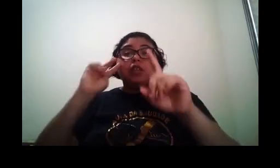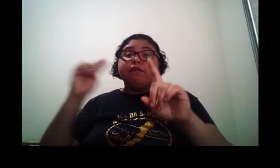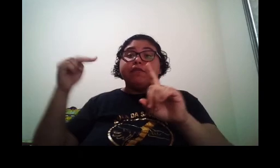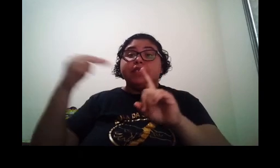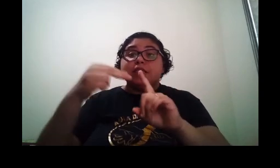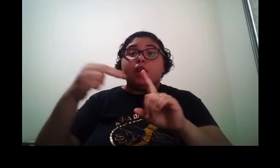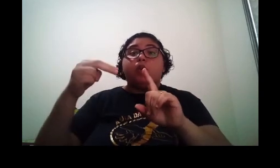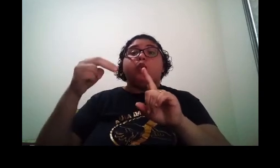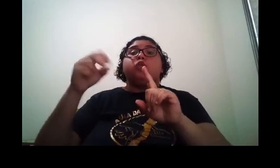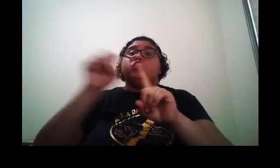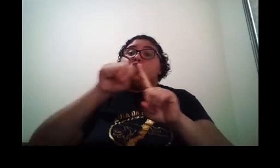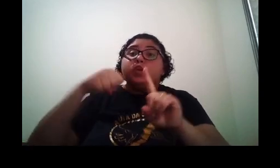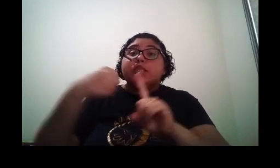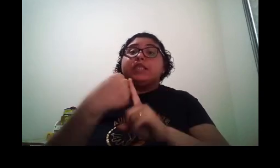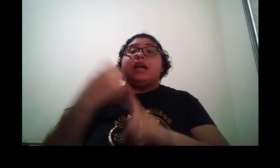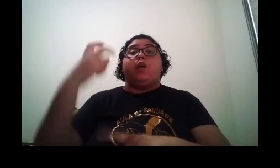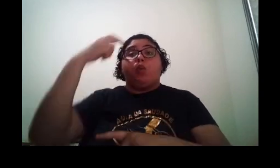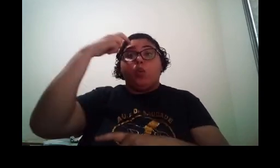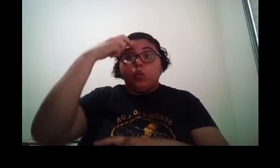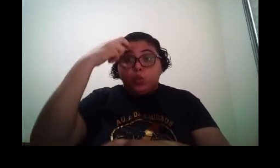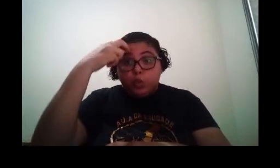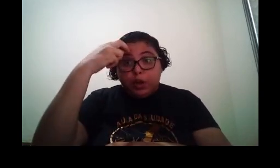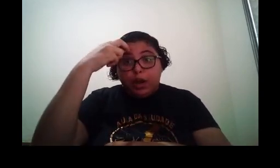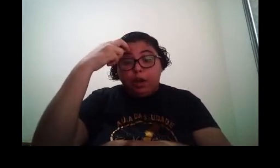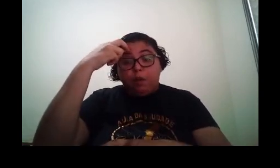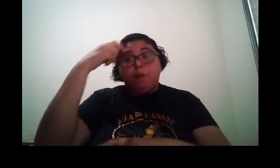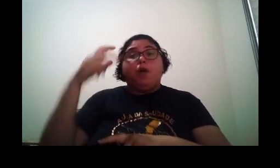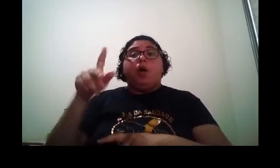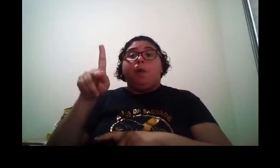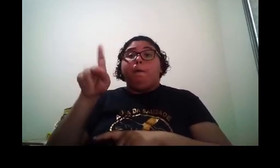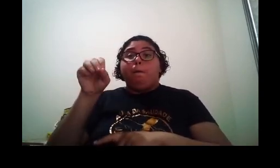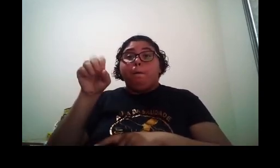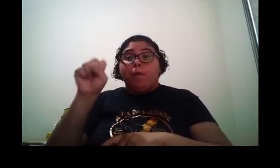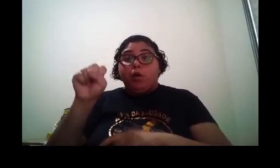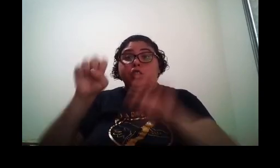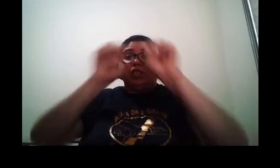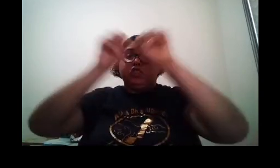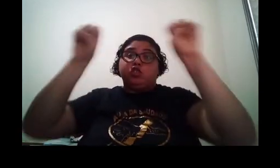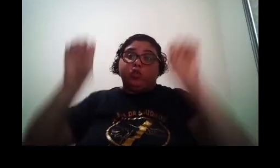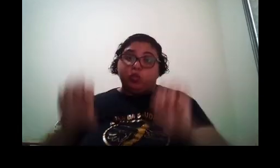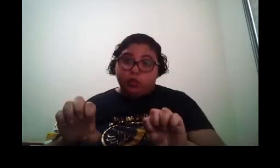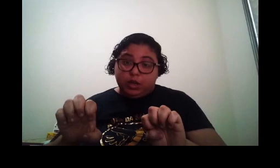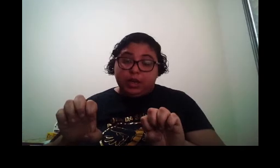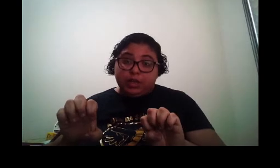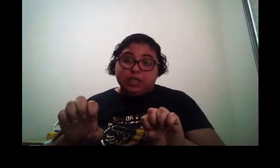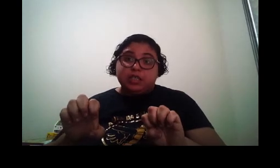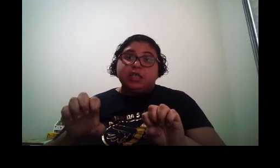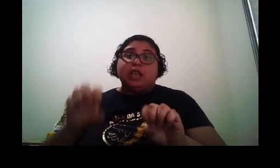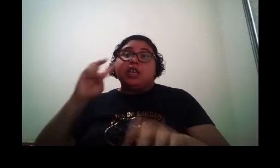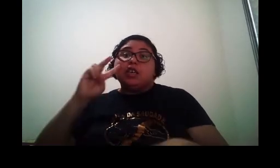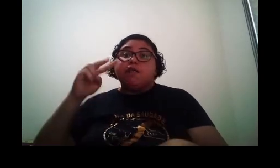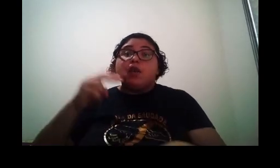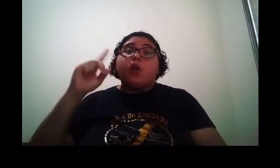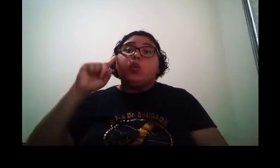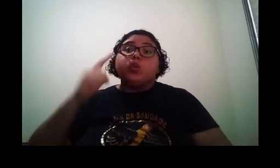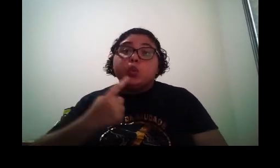questão cultural e social, né? A pós-estruturalista, a qual ele vê o indivíduo surdo não como a